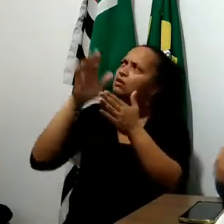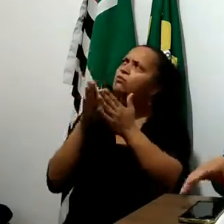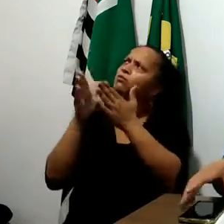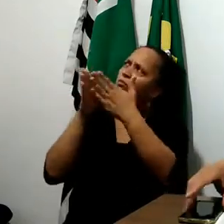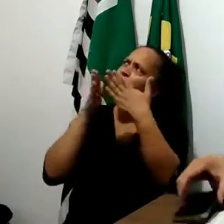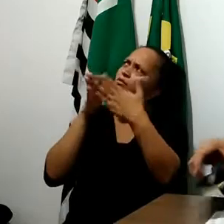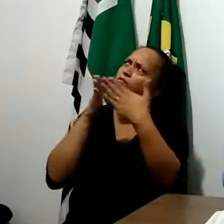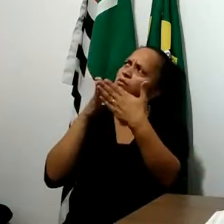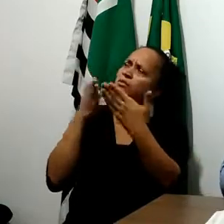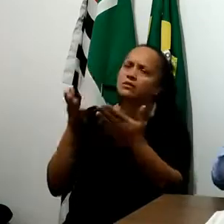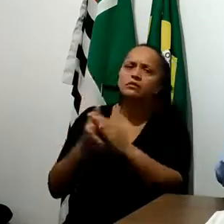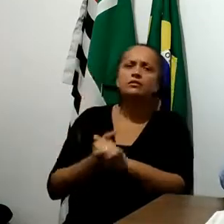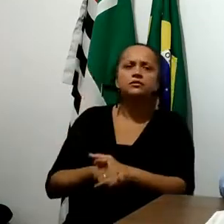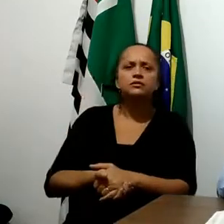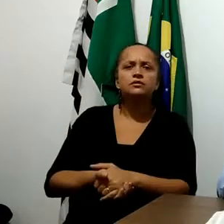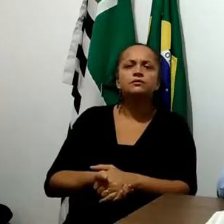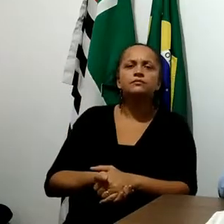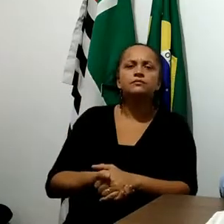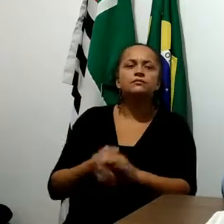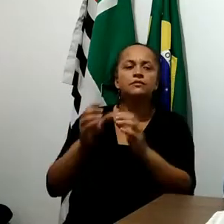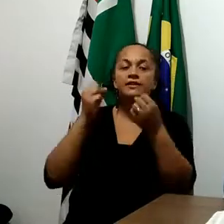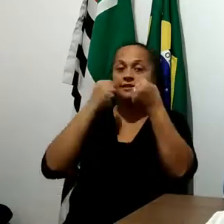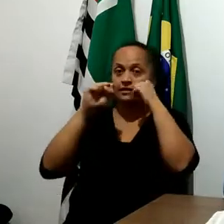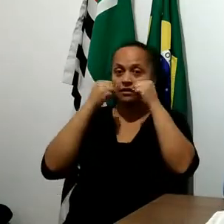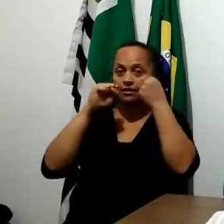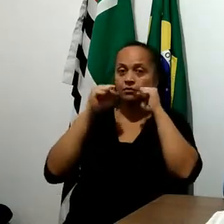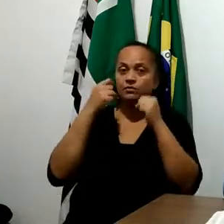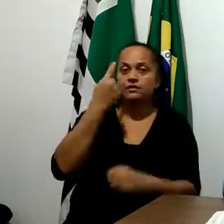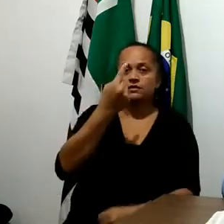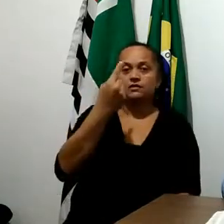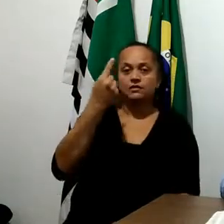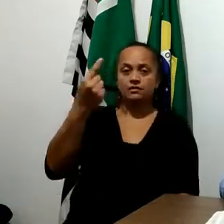Salmos, capítulo 119, versículo 89.